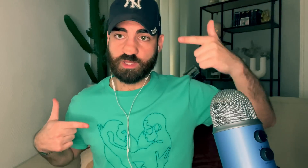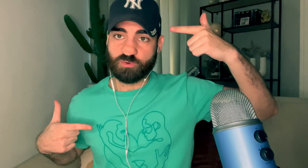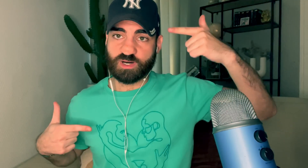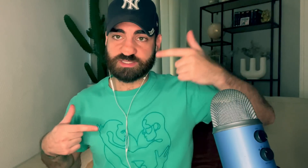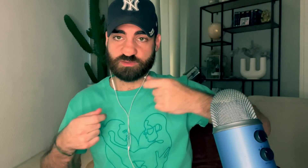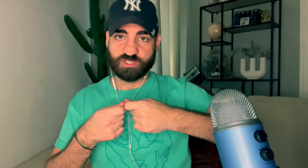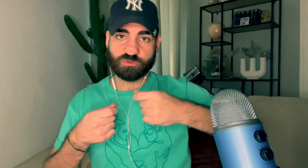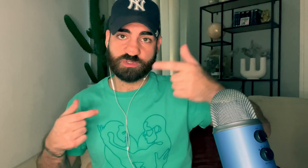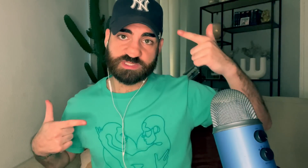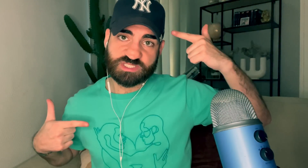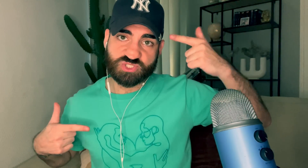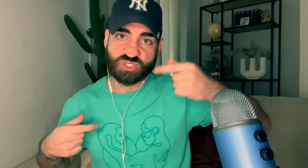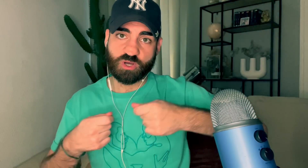on rassemble les deux. Cisgenre.